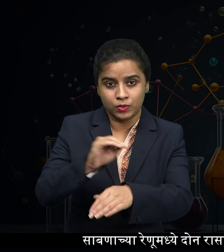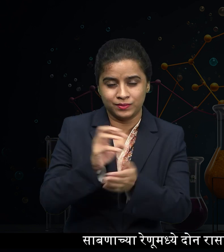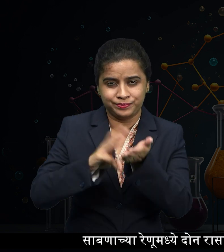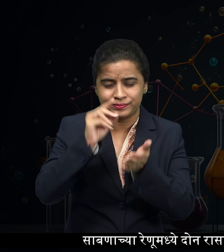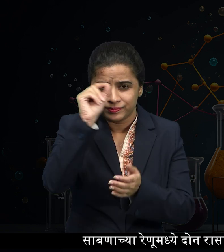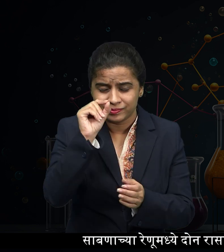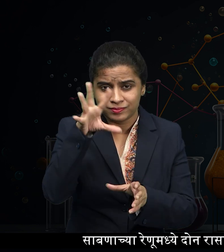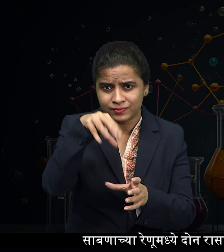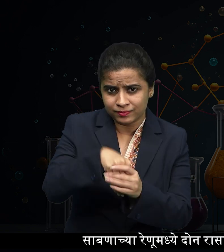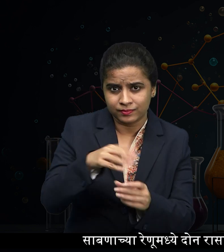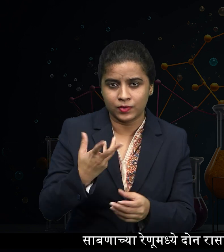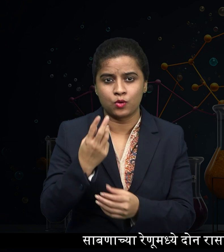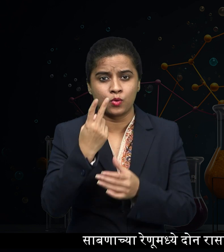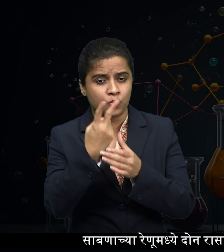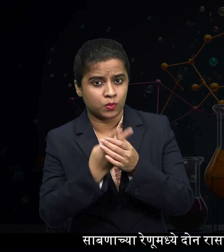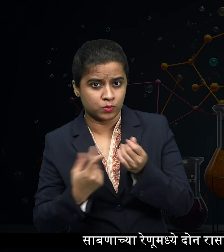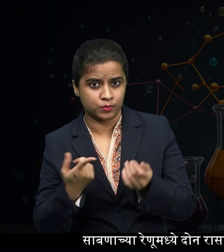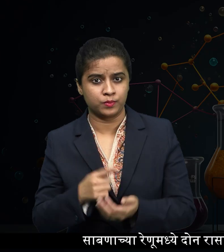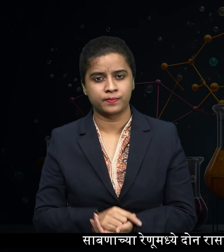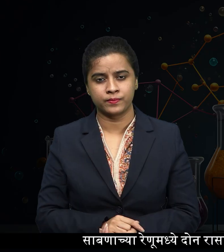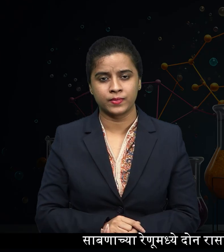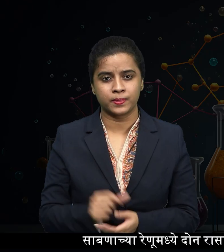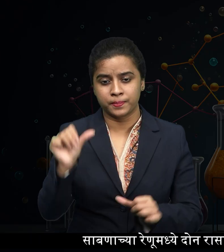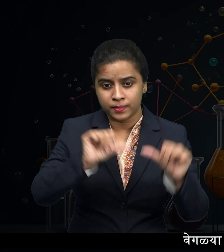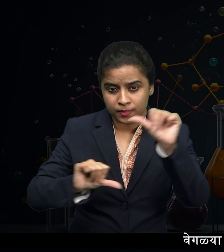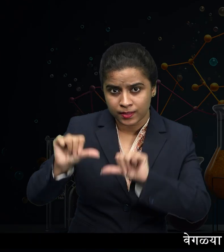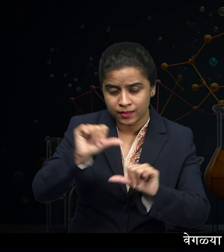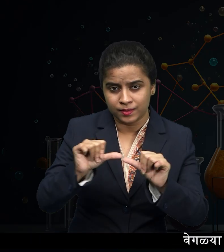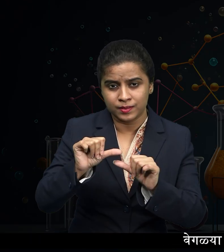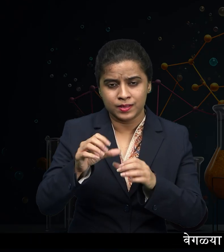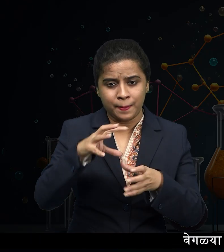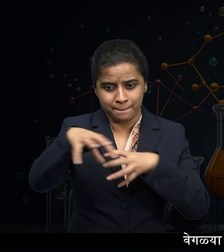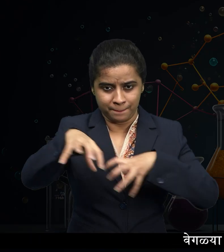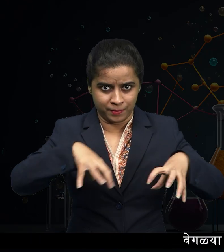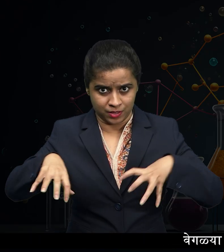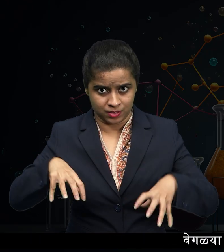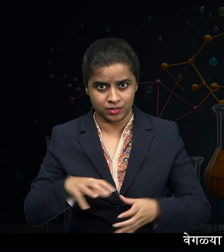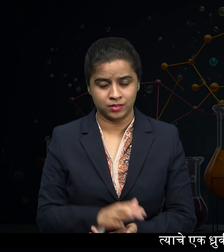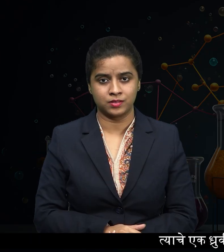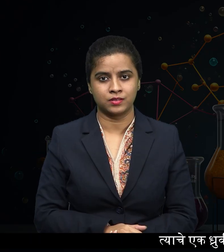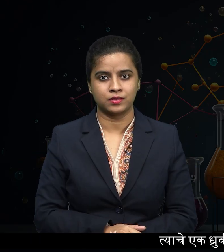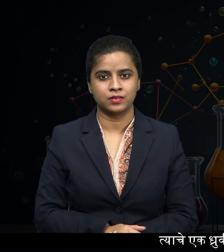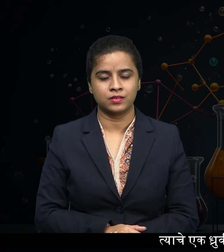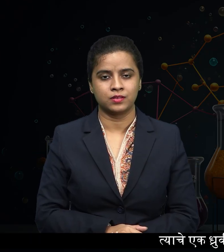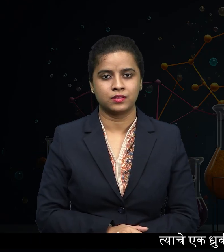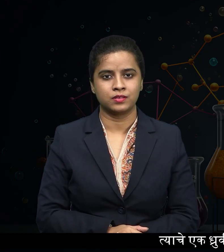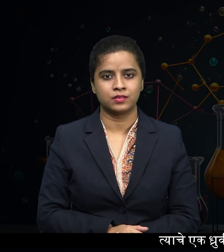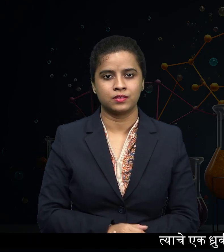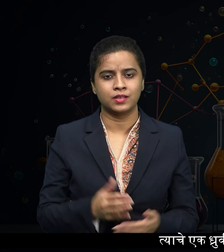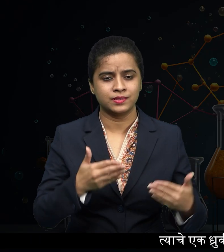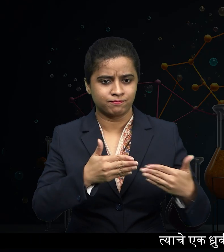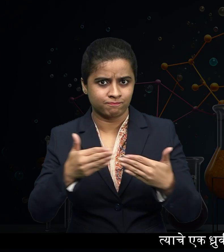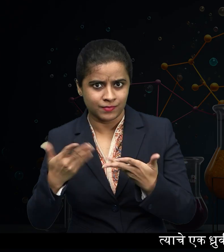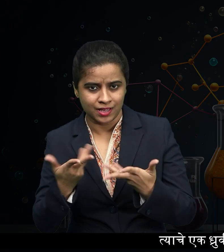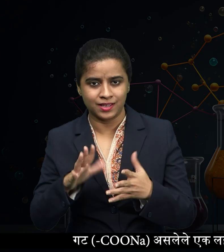साबणाच्या रेणूमध्ये 2 रासायनिकदृष्ट्या वेगळे भाग असतात, जे पाण्याशी वेगळ्या पद्धतीने संवाद साधतात. त्याचे एक ध्रुवीय टोक आहे,